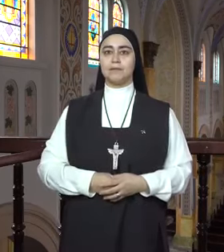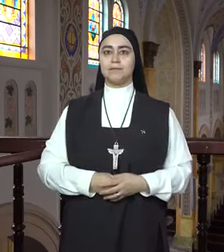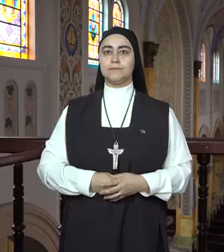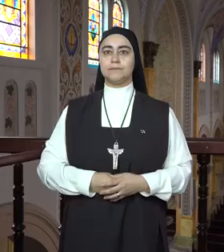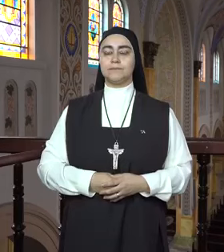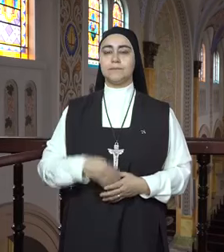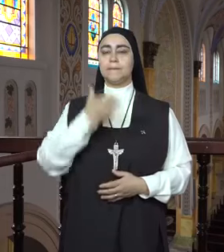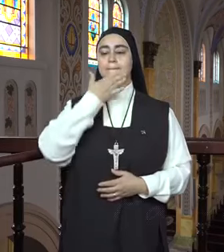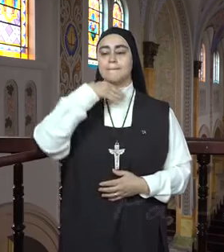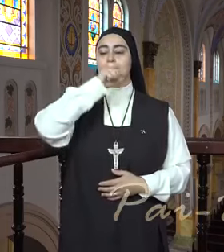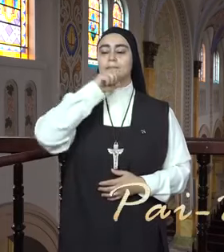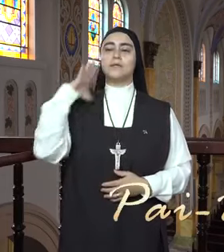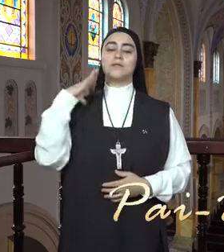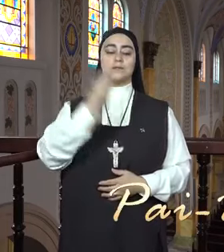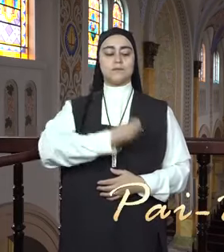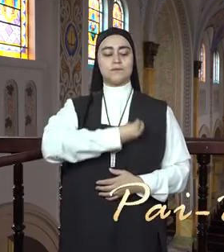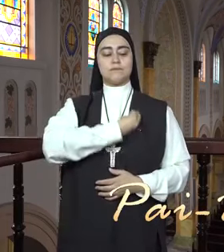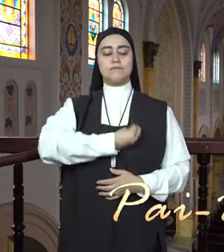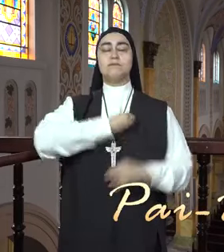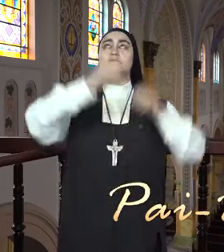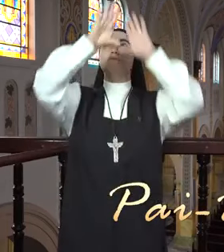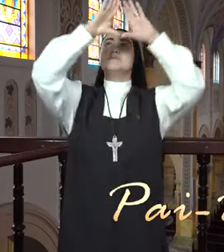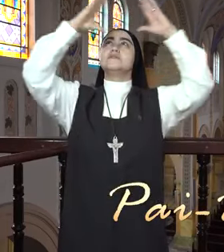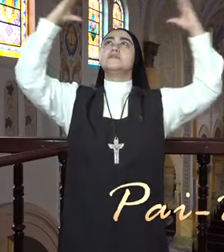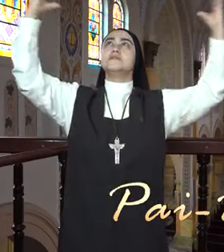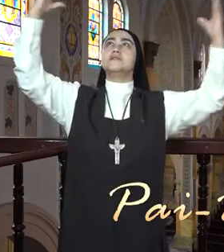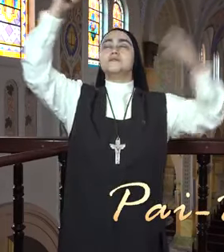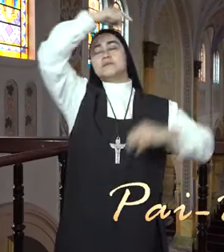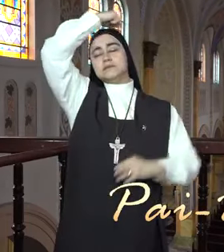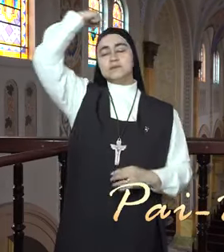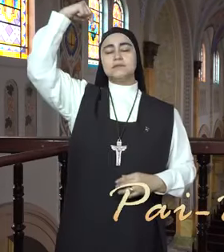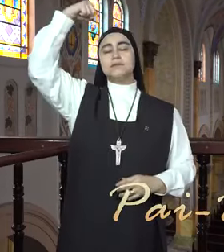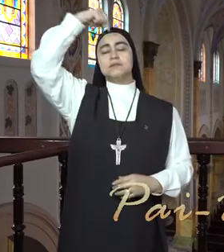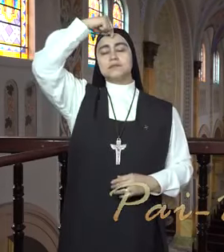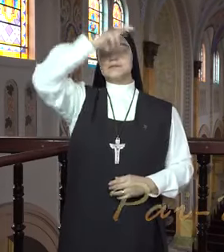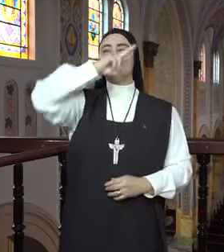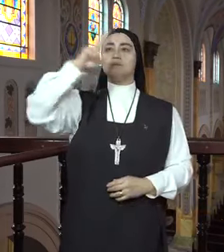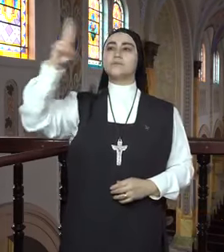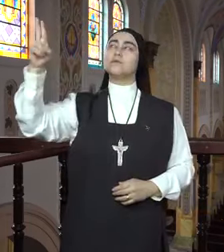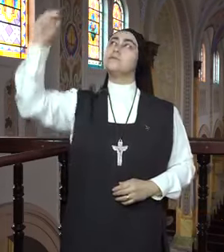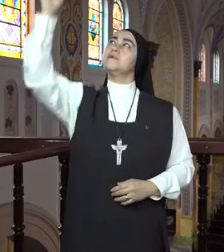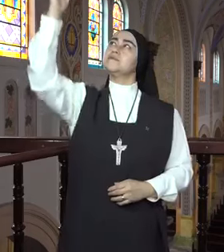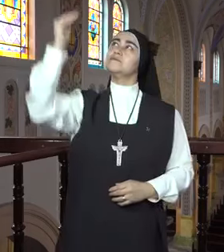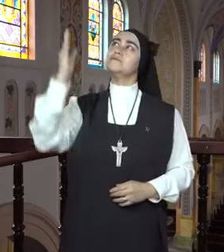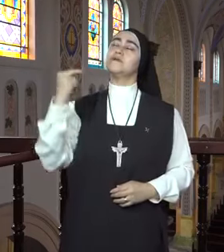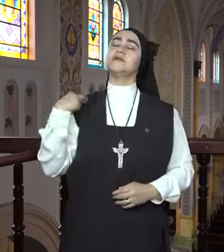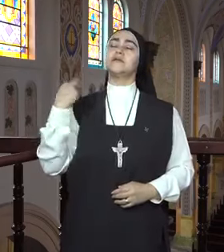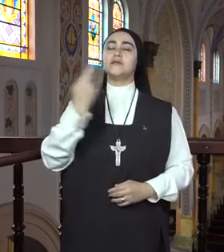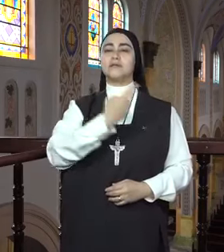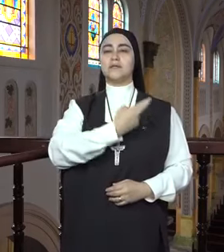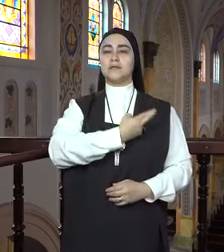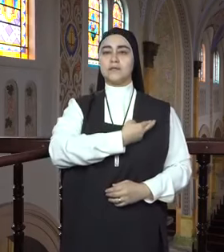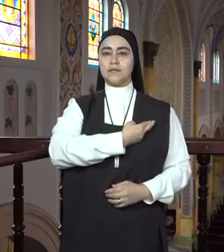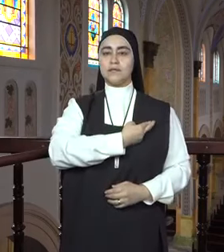Senhora. Pai nosso que estais nos céus, santificado seja o vosso nome, venha a nós o